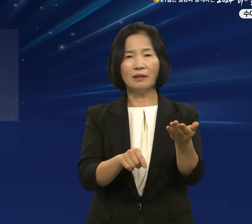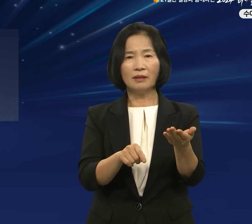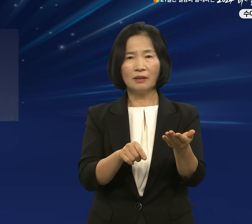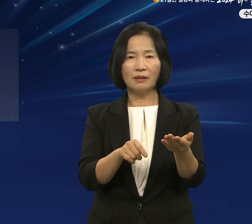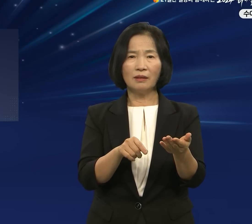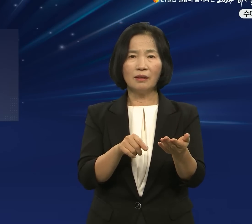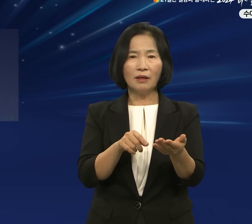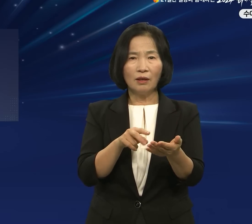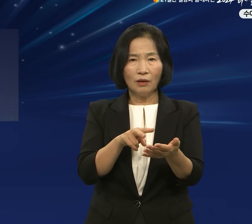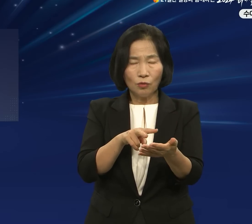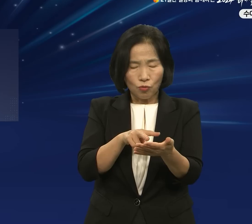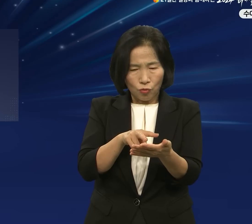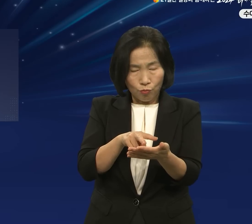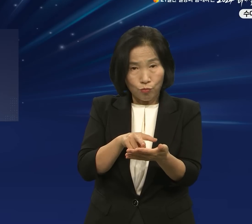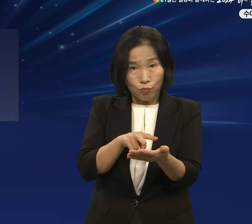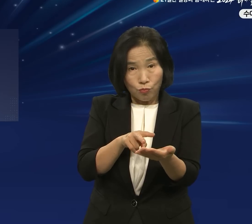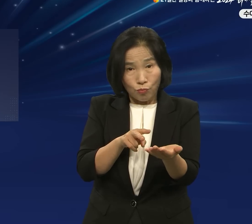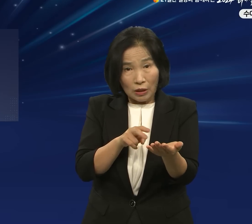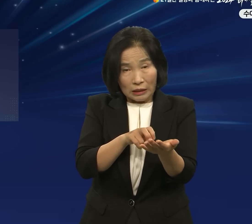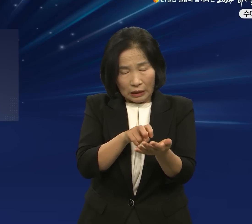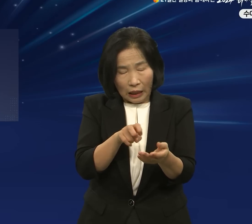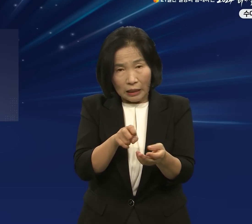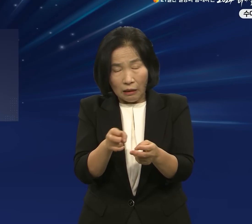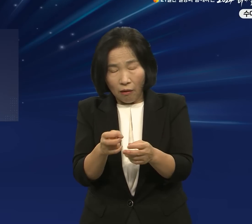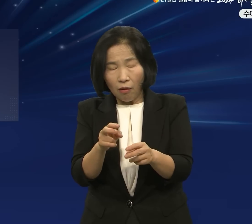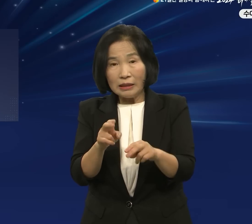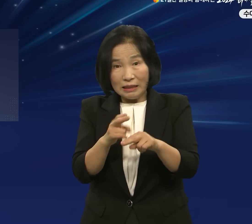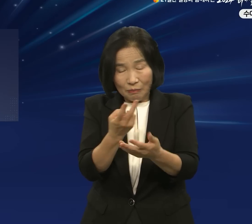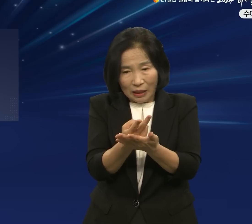구부려 두 손을 모으고 기도하는 모습으로